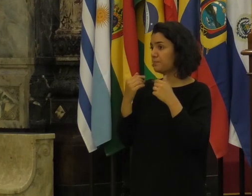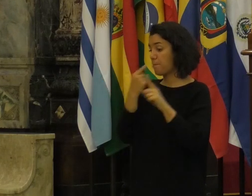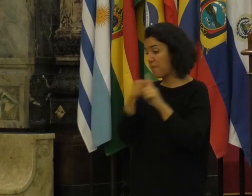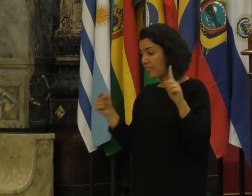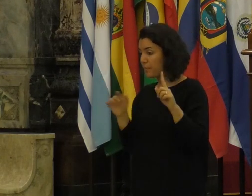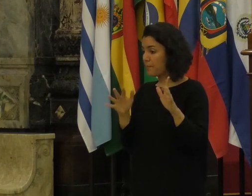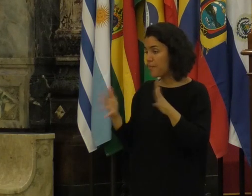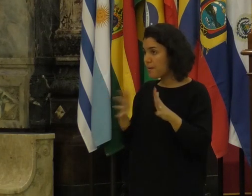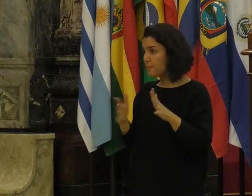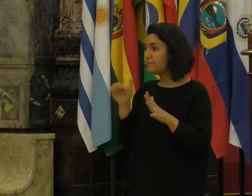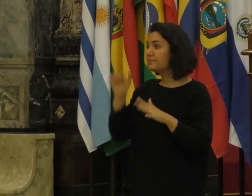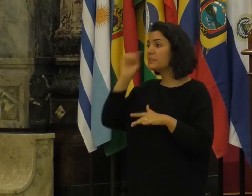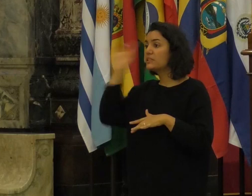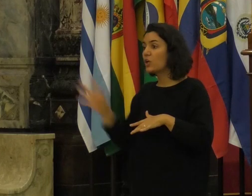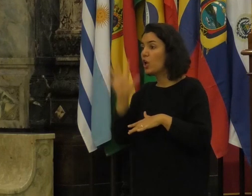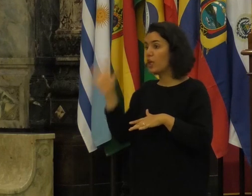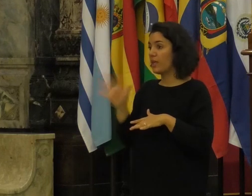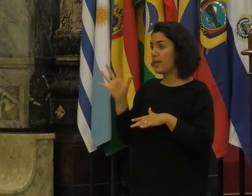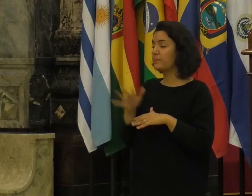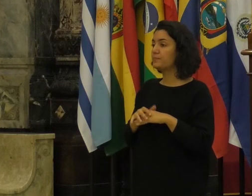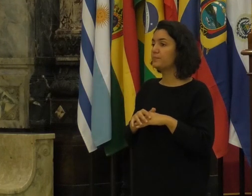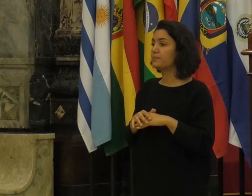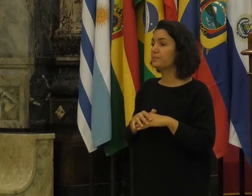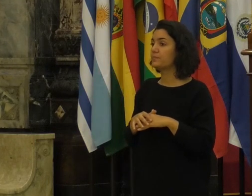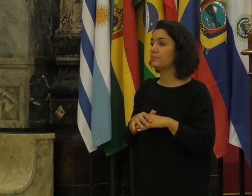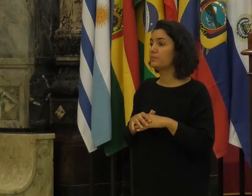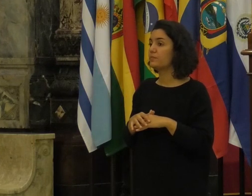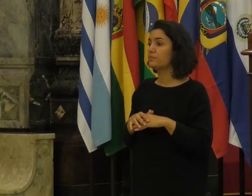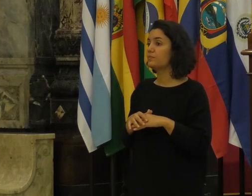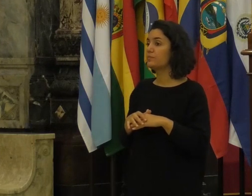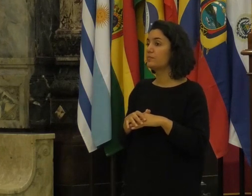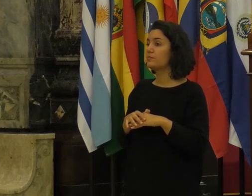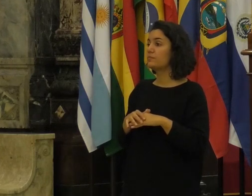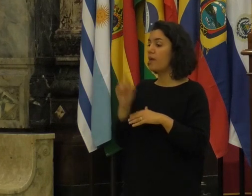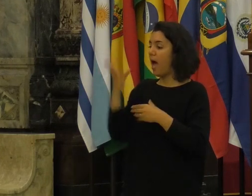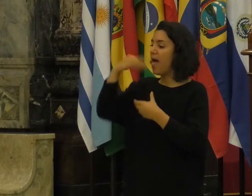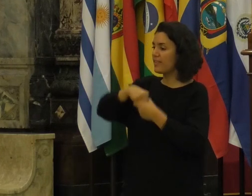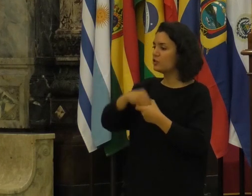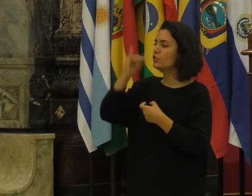la psicología, afortunadamente, hace parte de la ciencia.